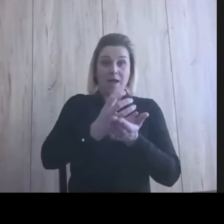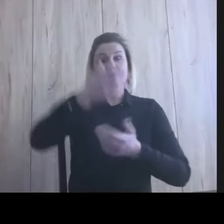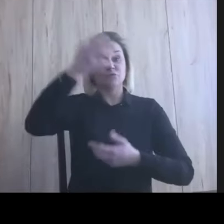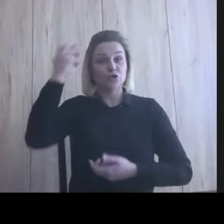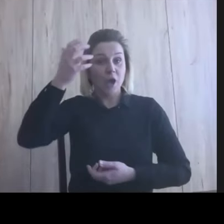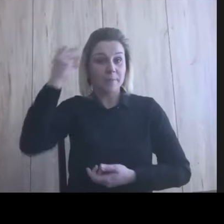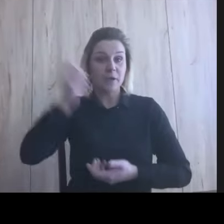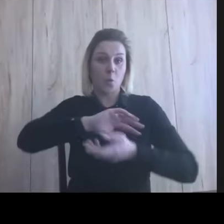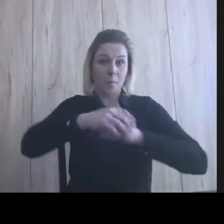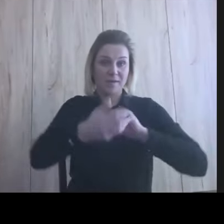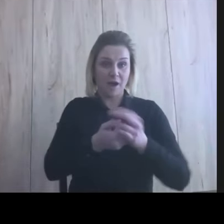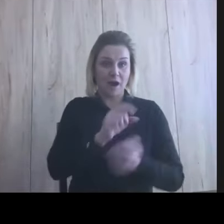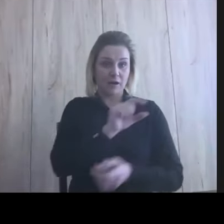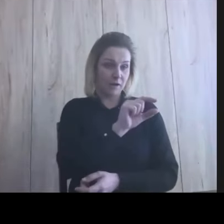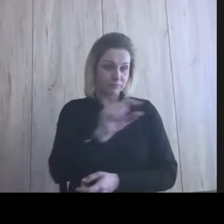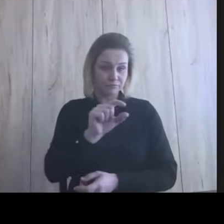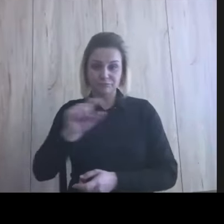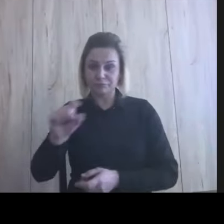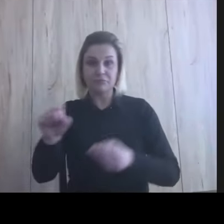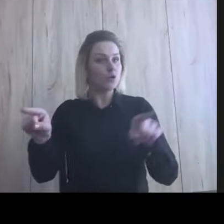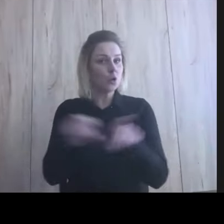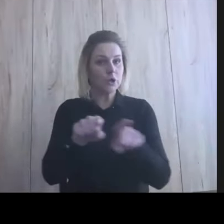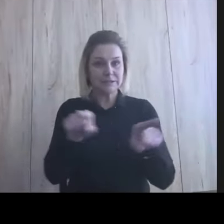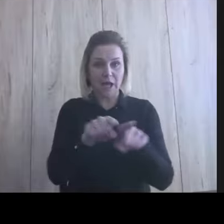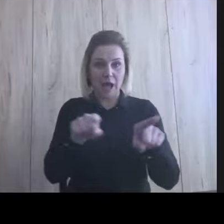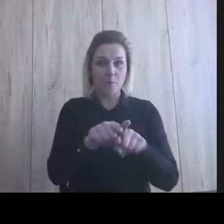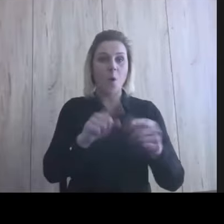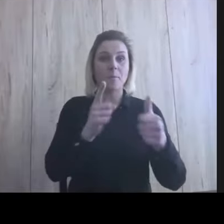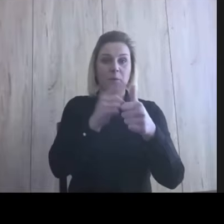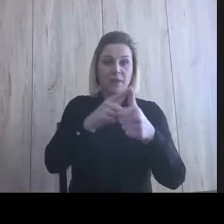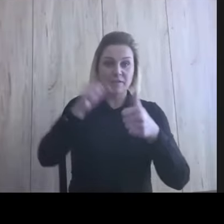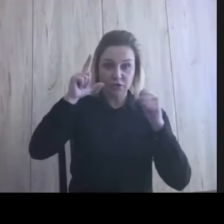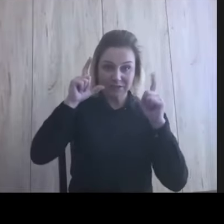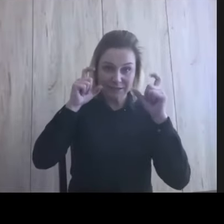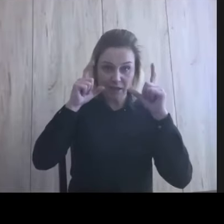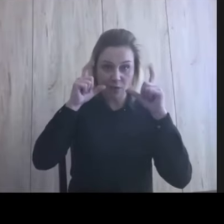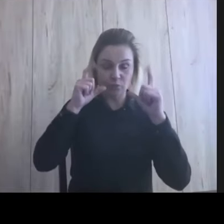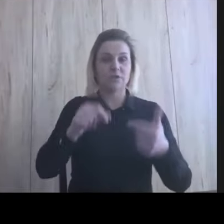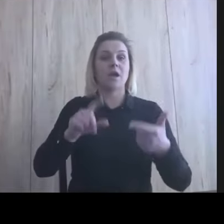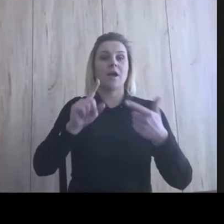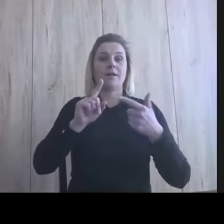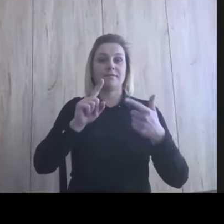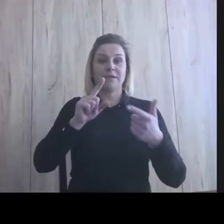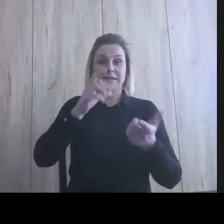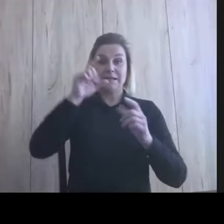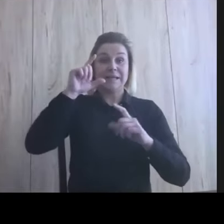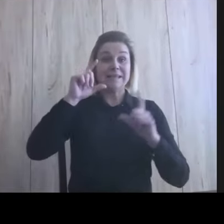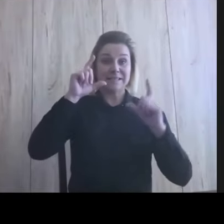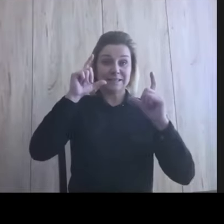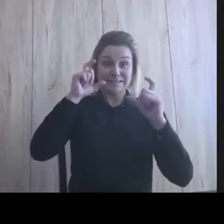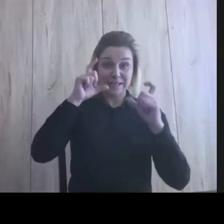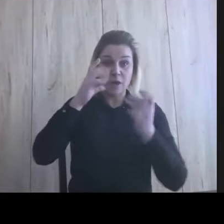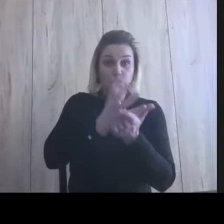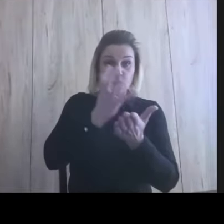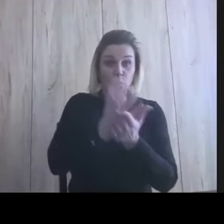pod umywalką mają ten sam schemat. Czyli zdjęcie kubka, zdjęcie kubka w kontekście, znak migowy